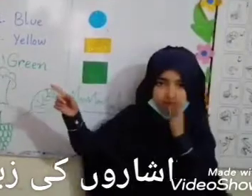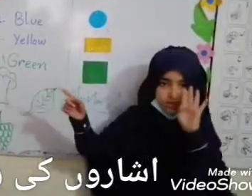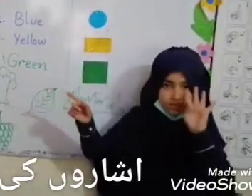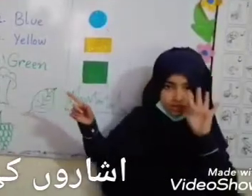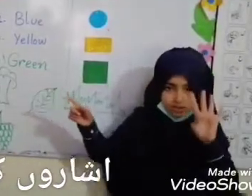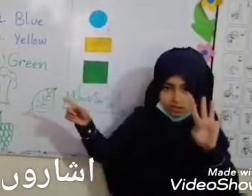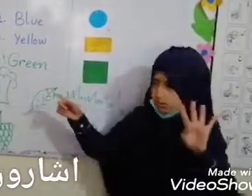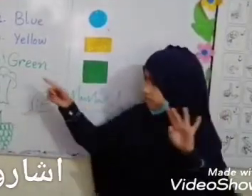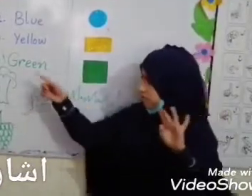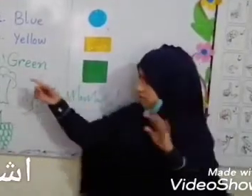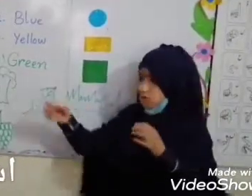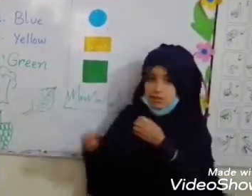स्पेलिंग है